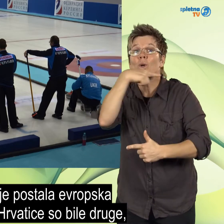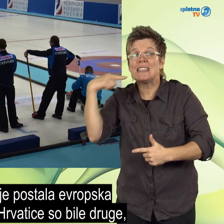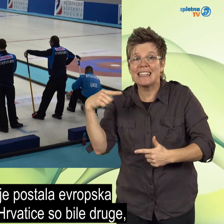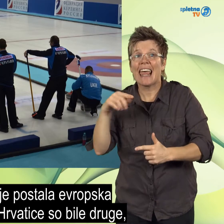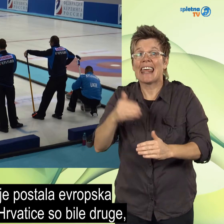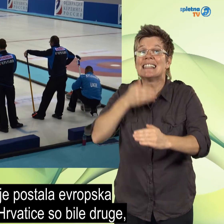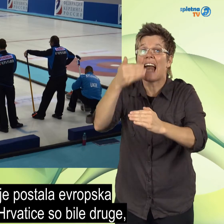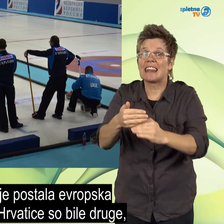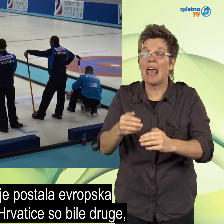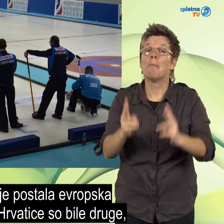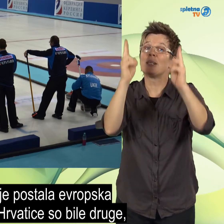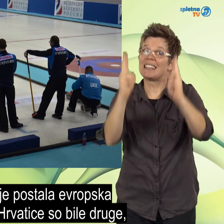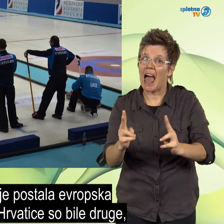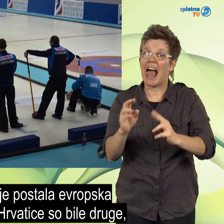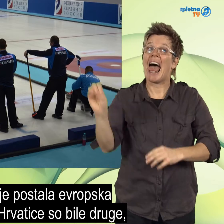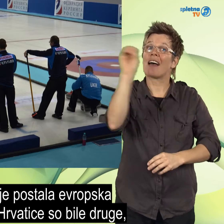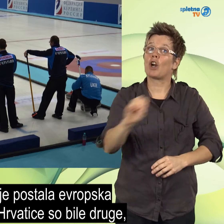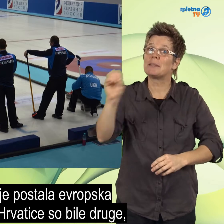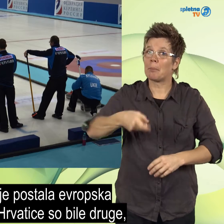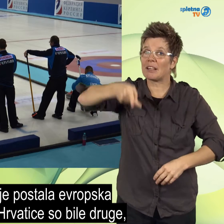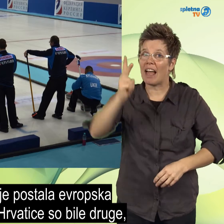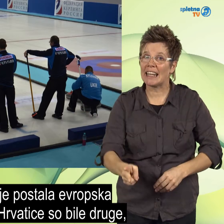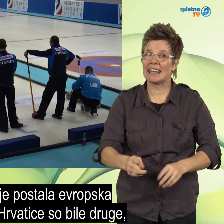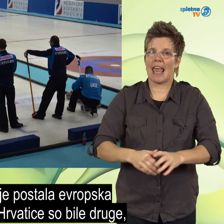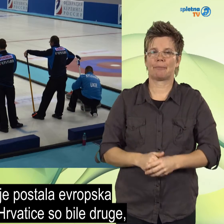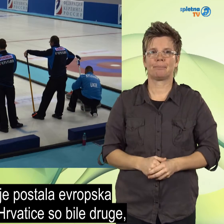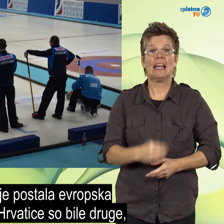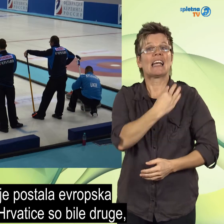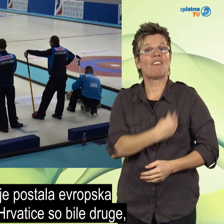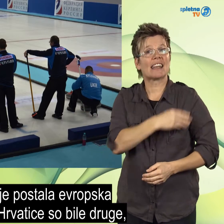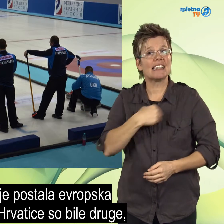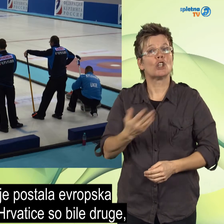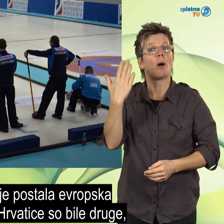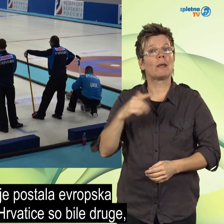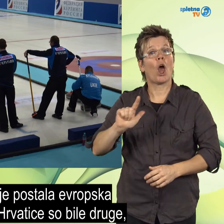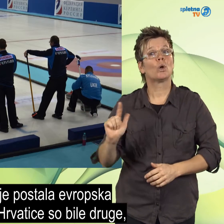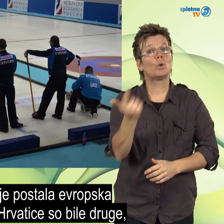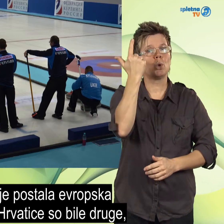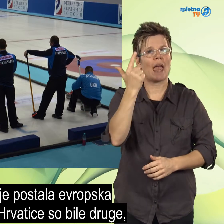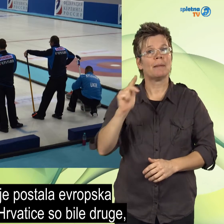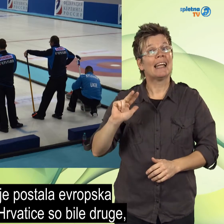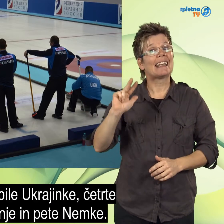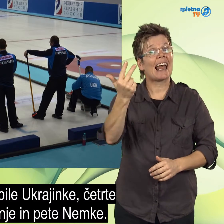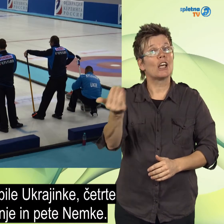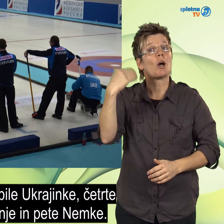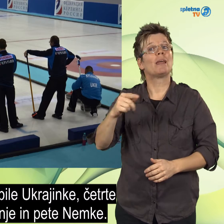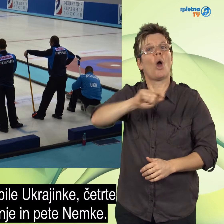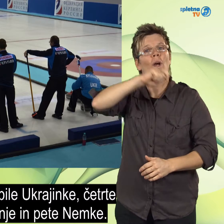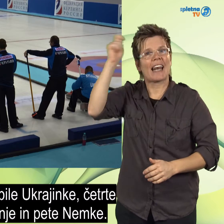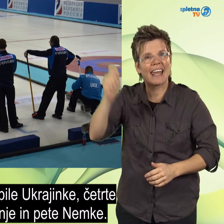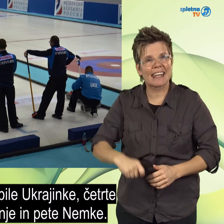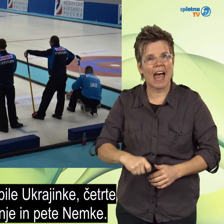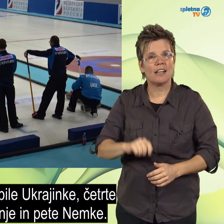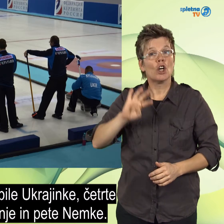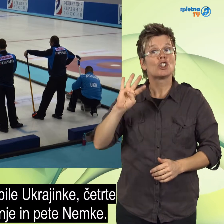Slednja je postala evropska prvakinja, Hrvatice so bile druge, tretje pa so bile Ukrajinke, četrte Slovakinje in